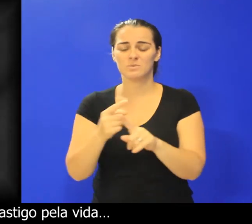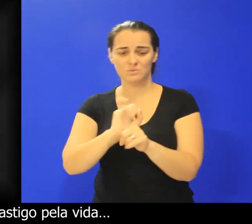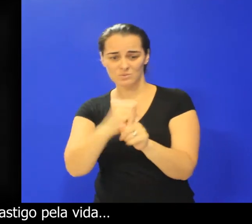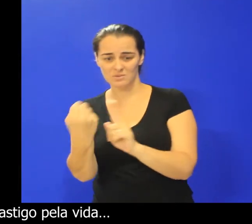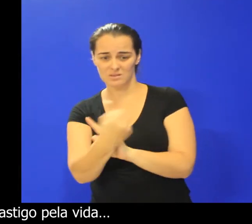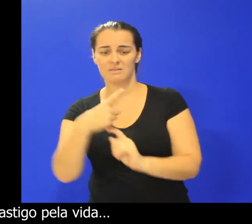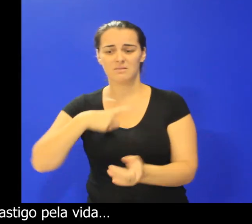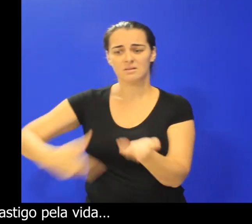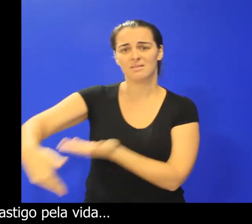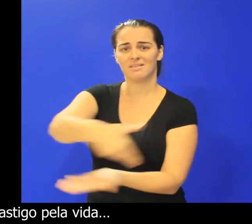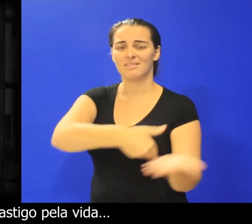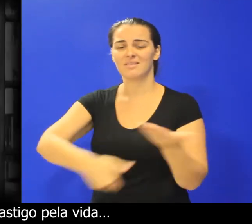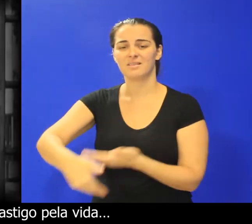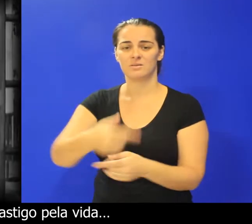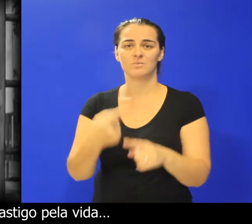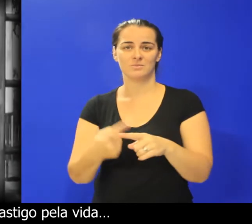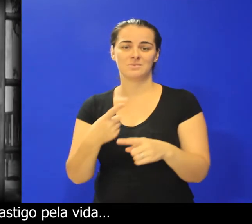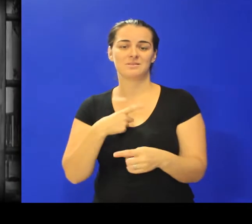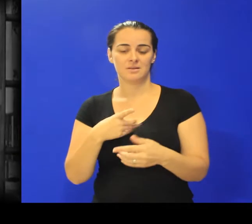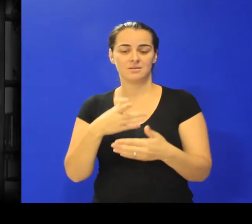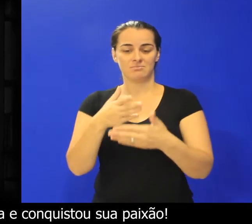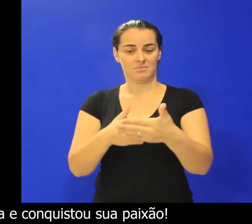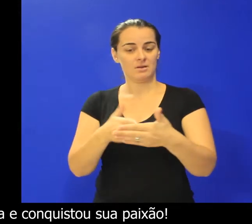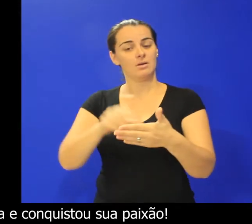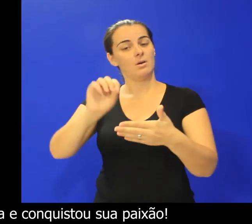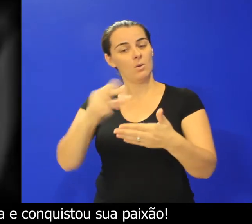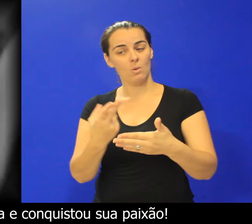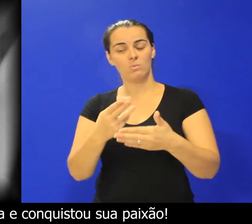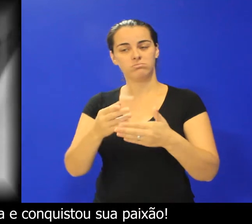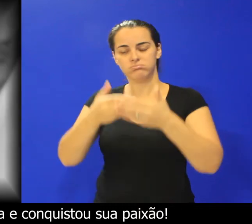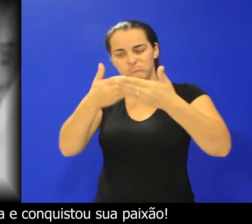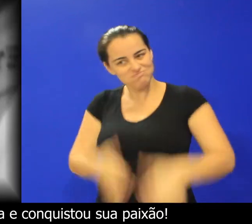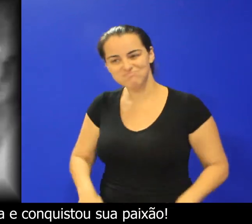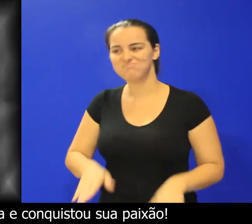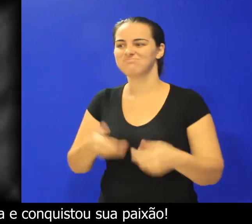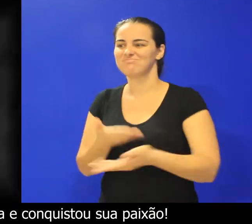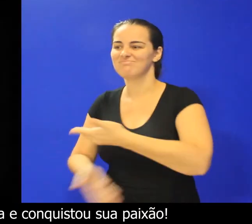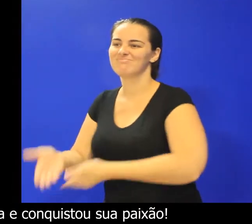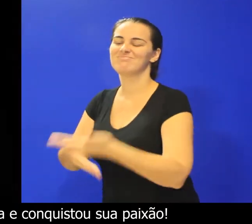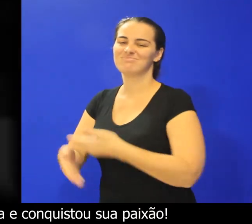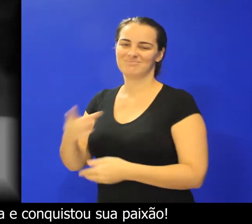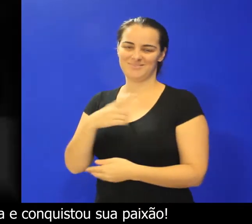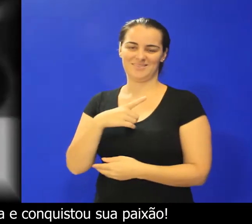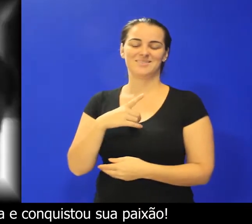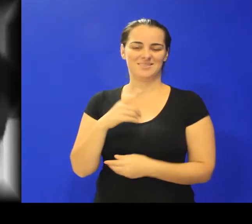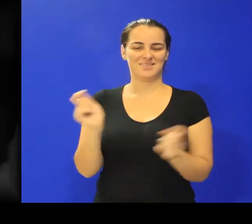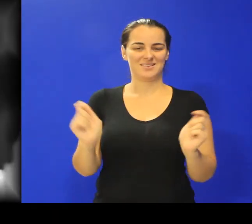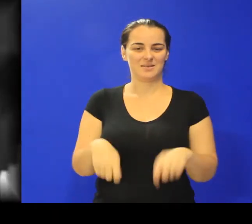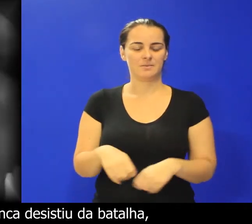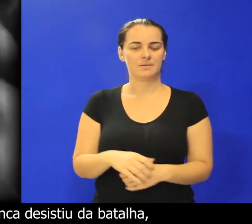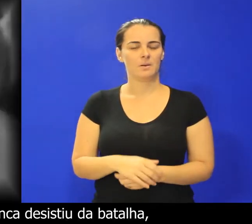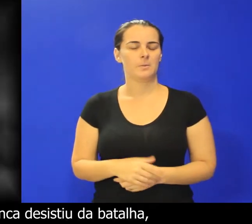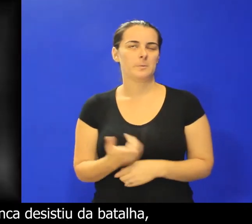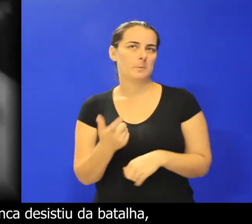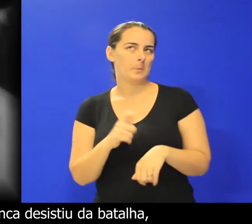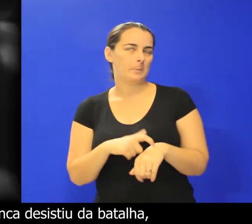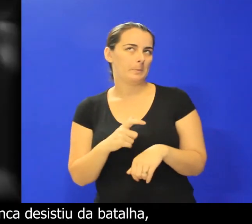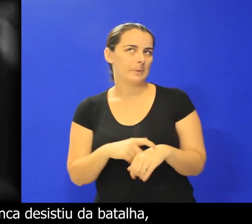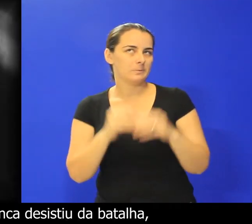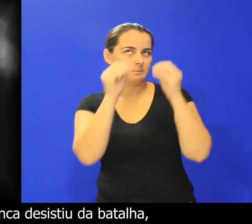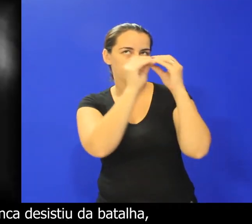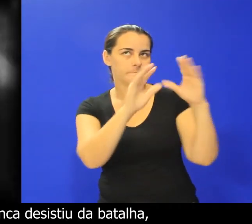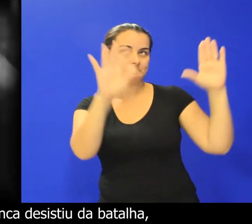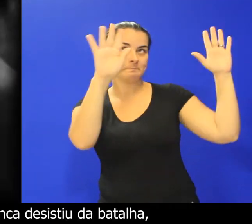Um homem castigado pela vida, que desafiou a natureza e conquistou sua paixão. Um homem que